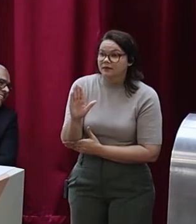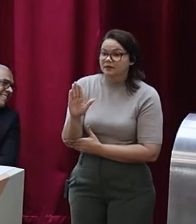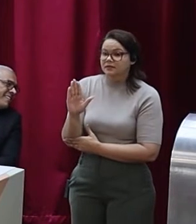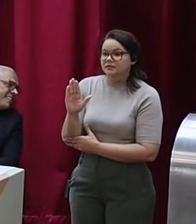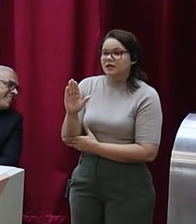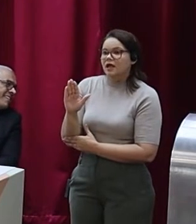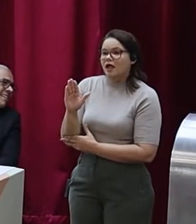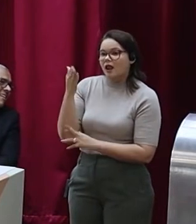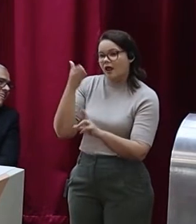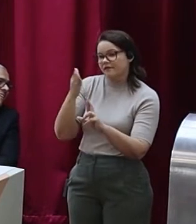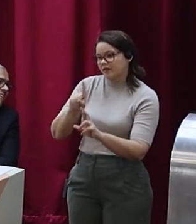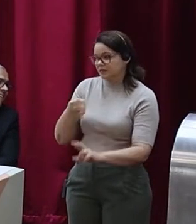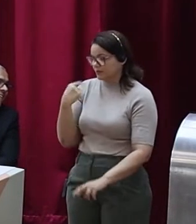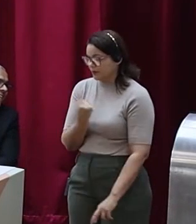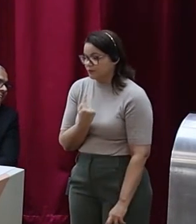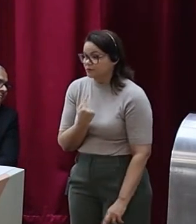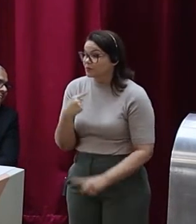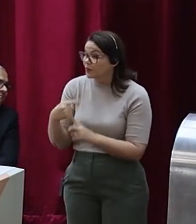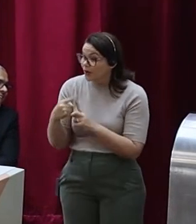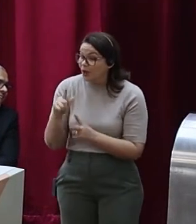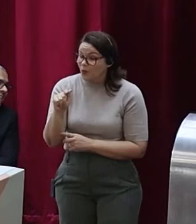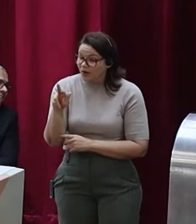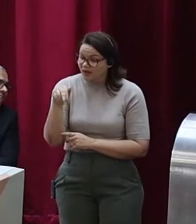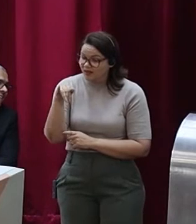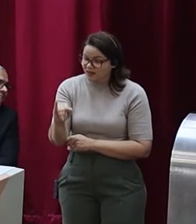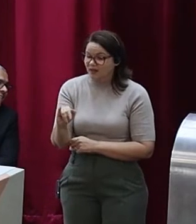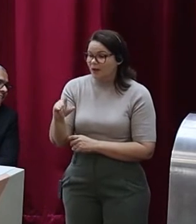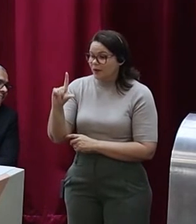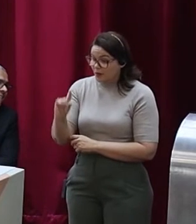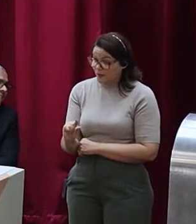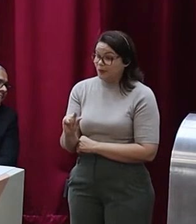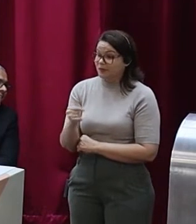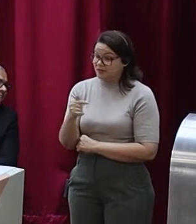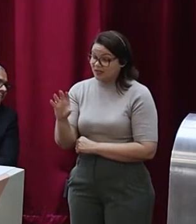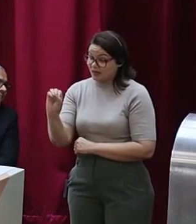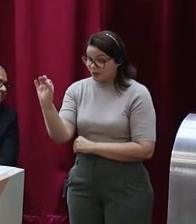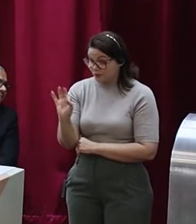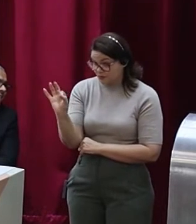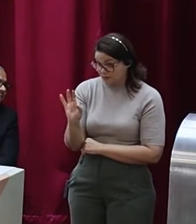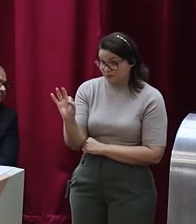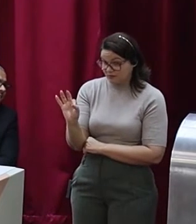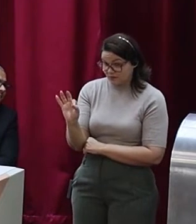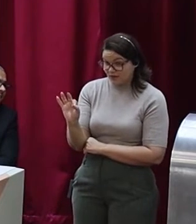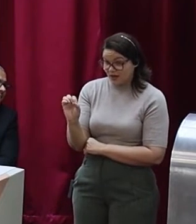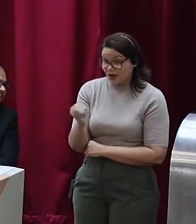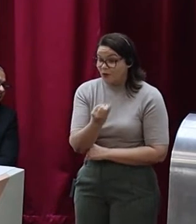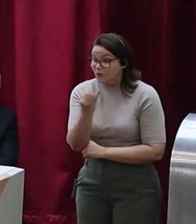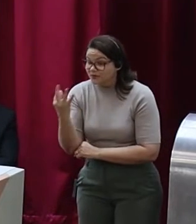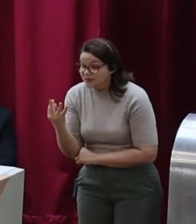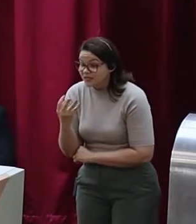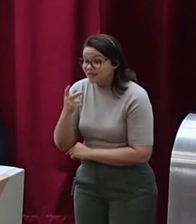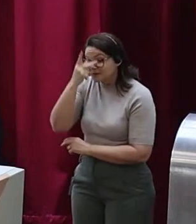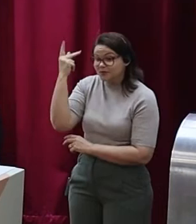guaraní habría bajado a 70% el volumen de hablantes. O sea, en 30 años bajó del 95